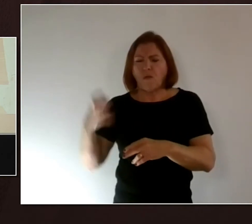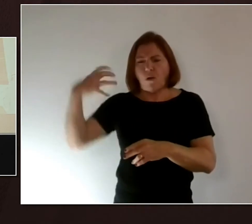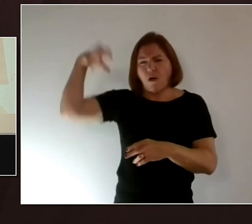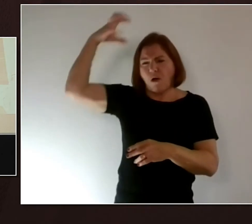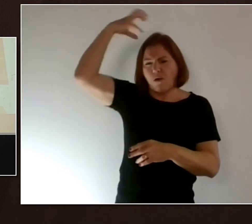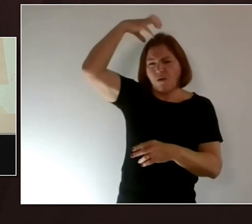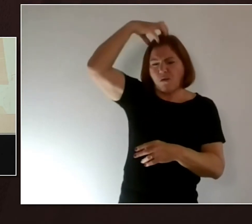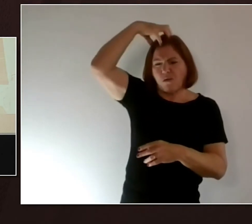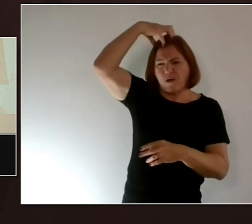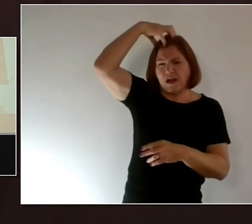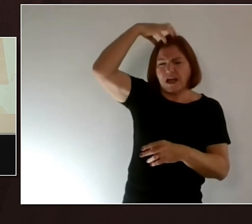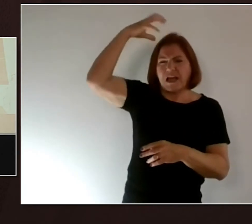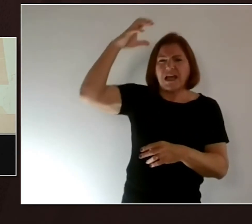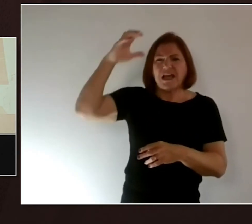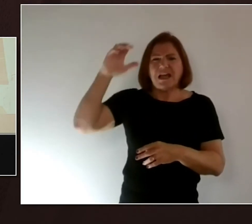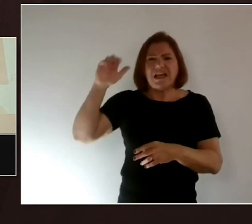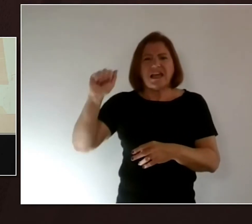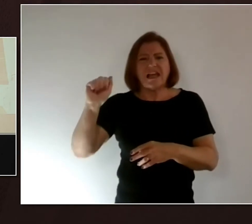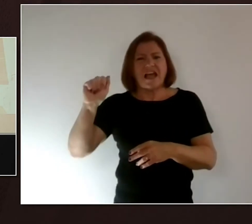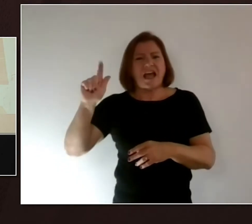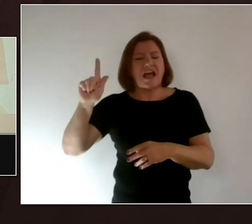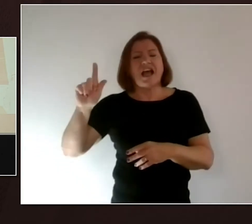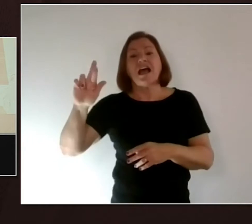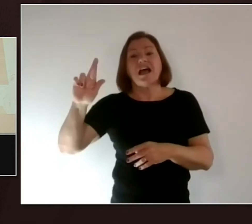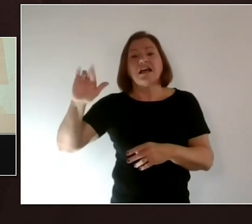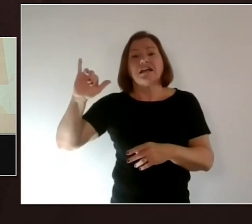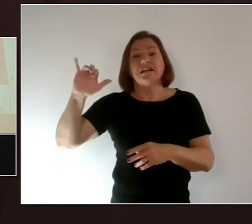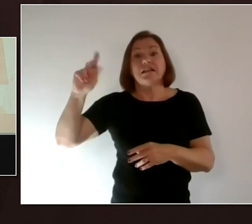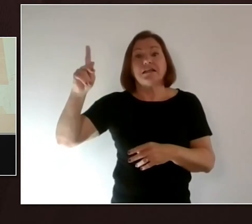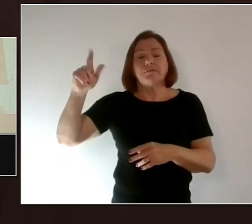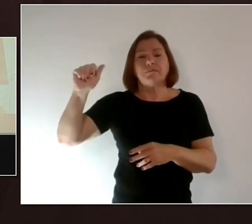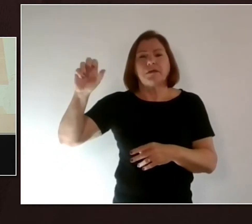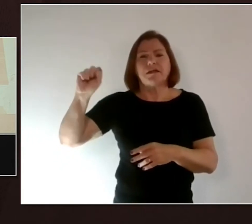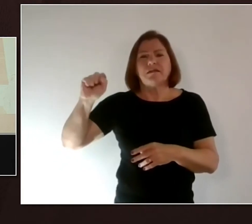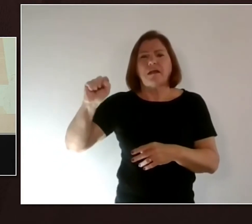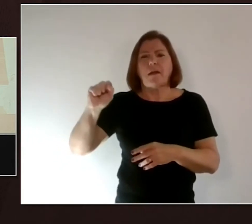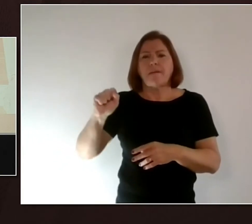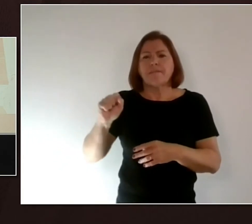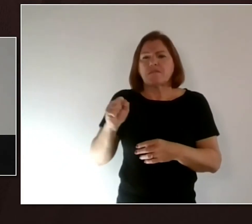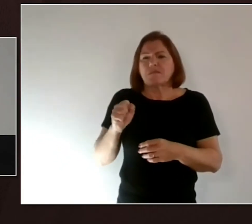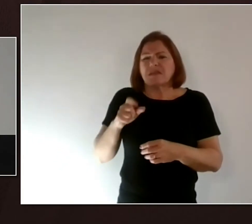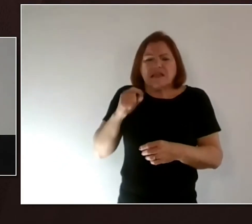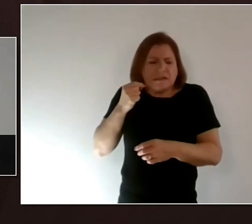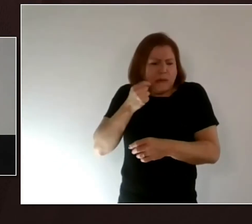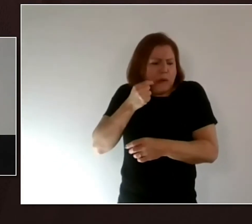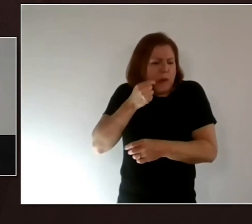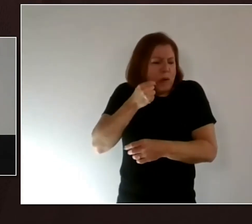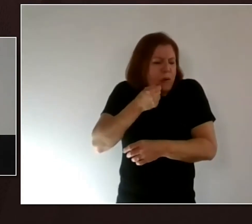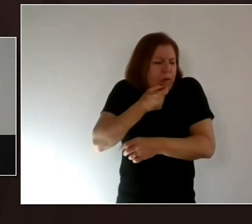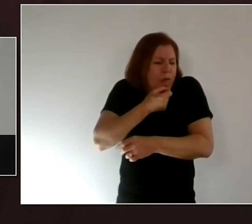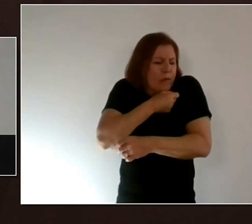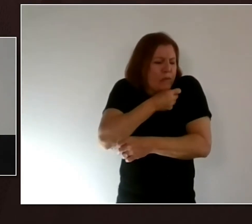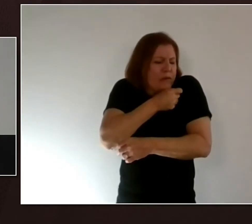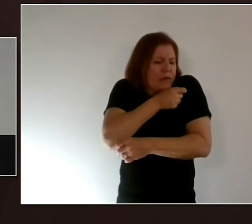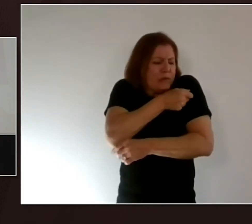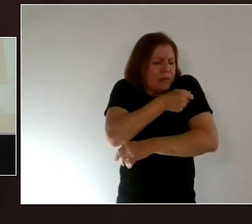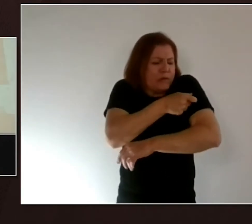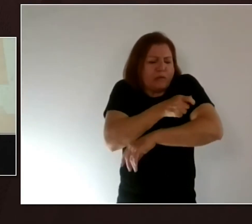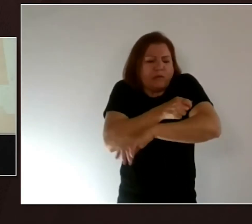vermes. Em Atos capítulo 12, versículo 23, ele morreu comido, literalmente comido de vermes, tá?